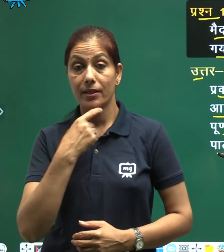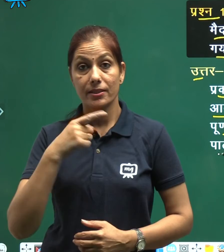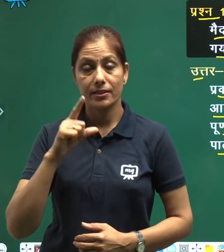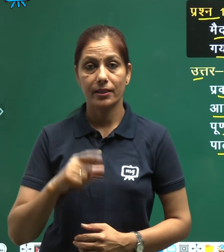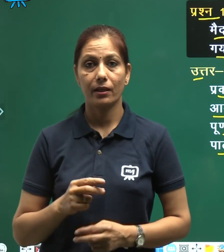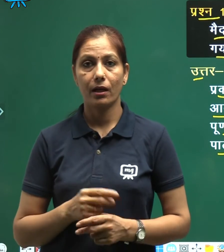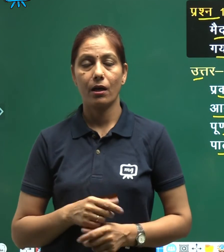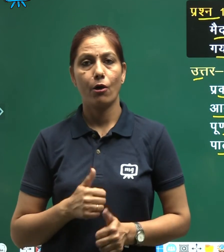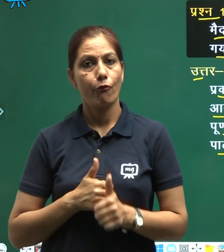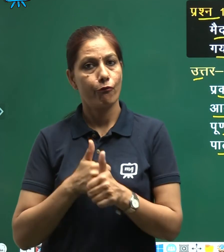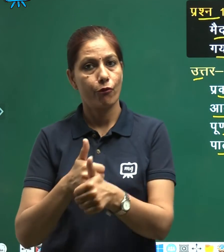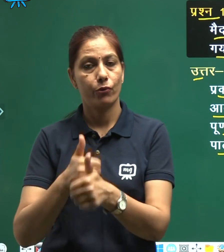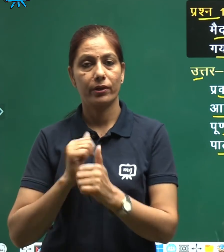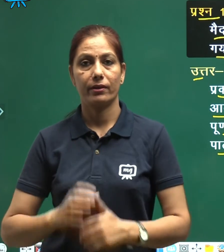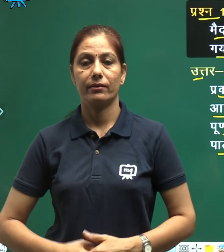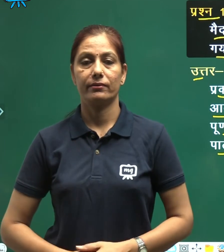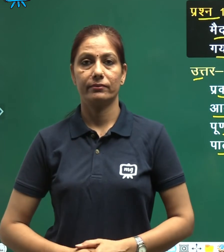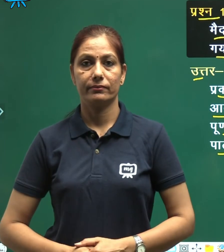पालन किया,